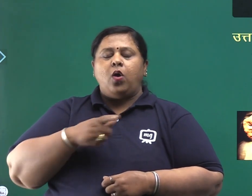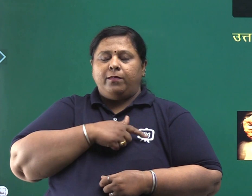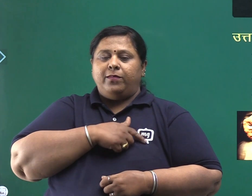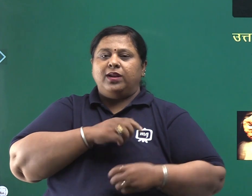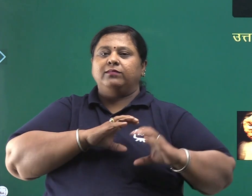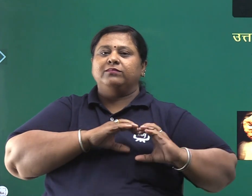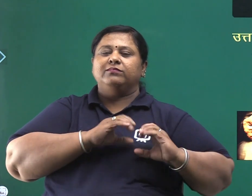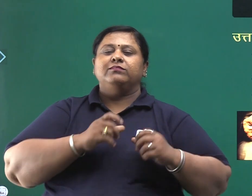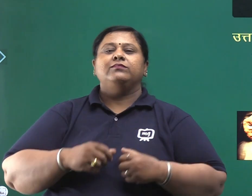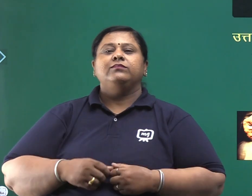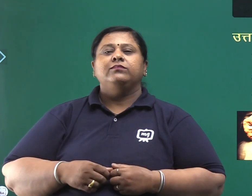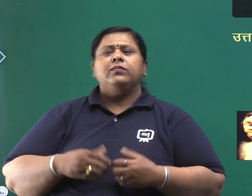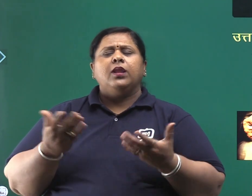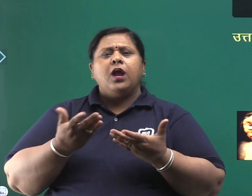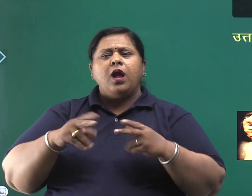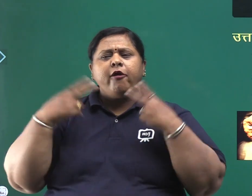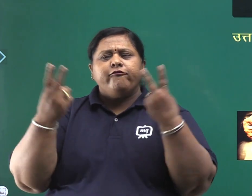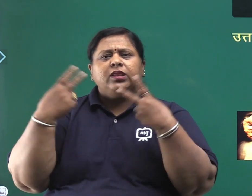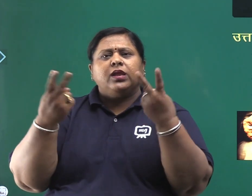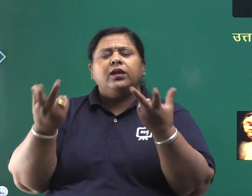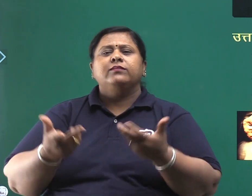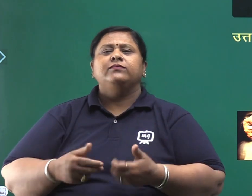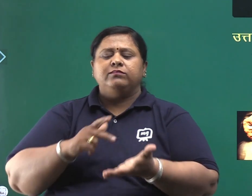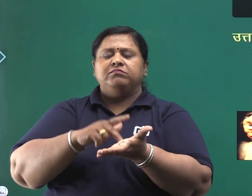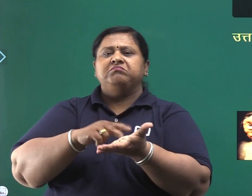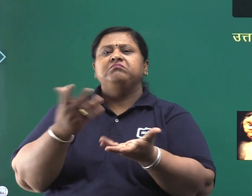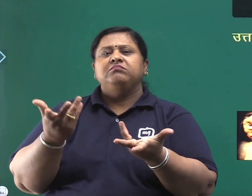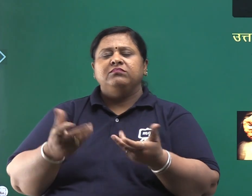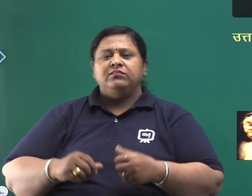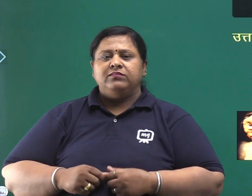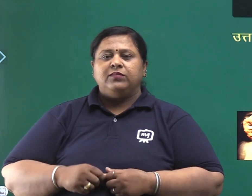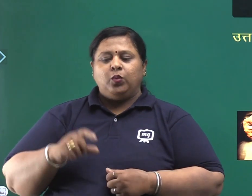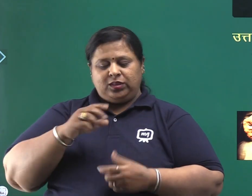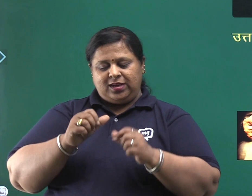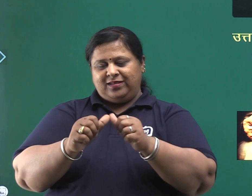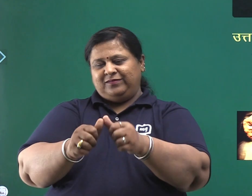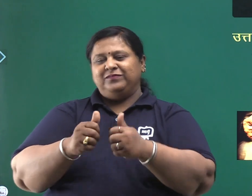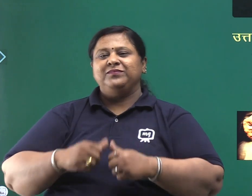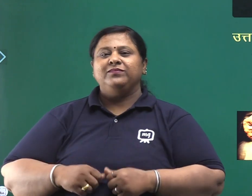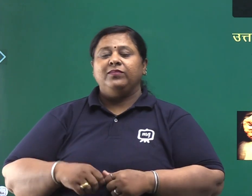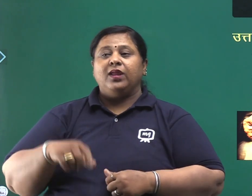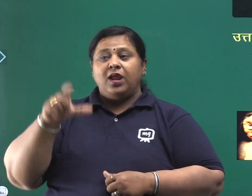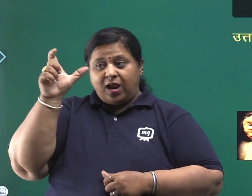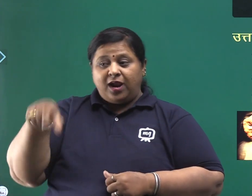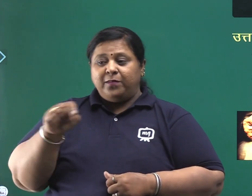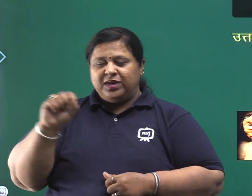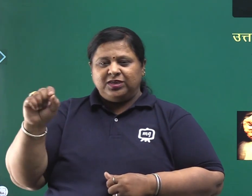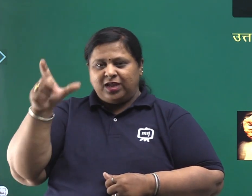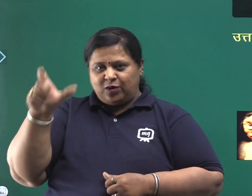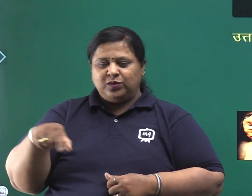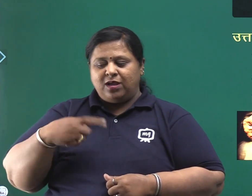मन कहाँ फिरते हैं? उत्तर है, कबीर जी के